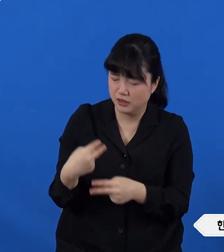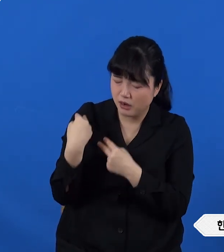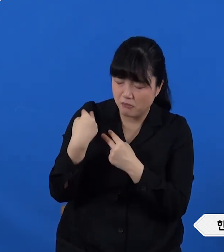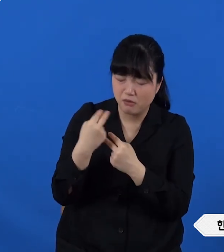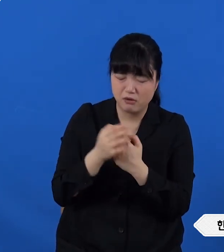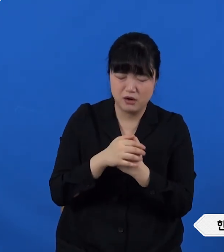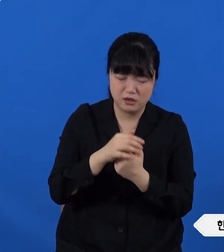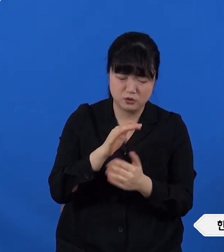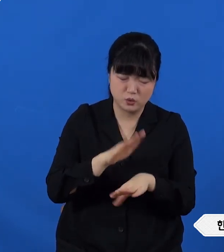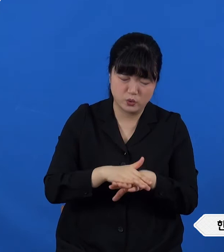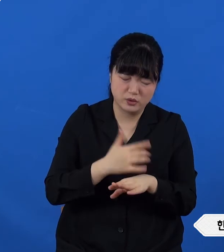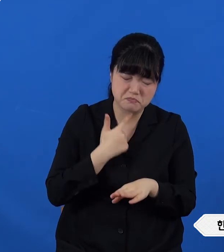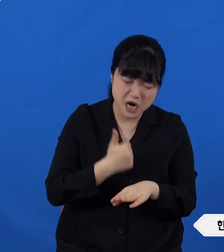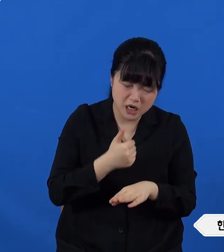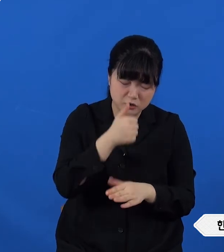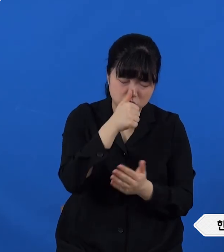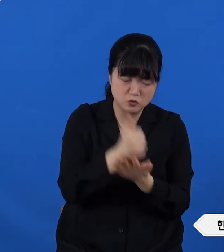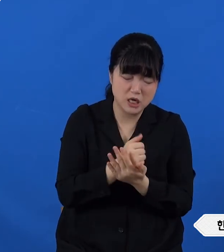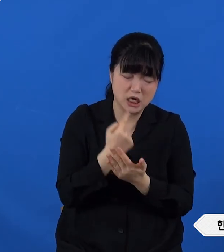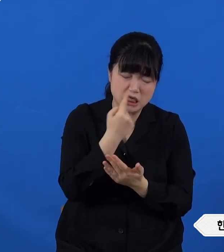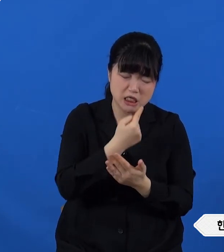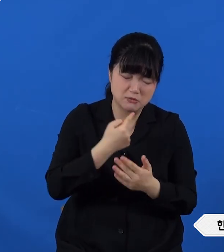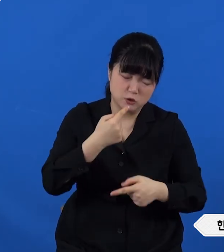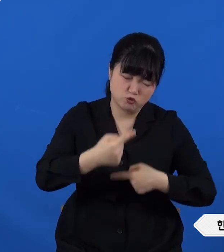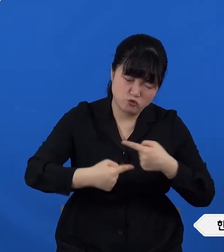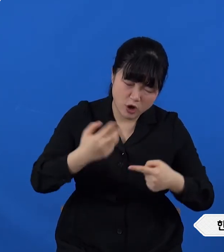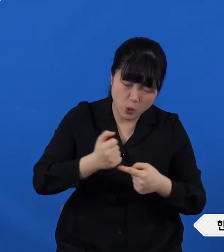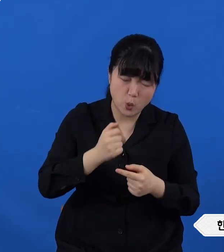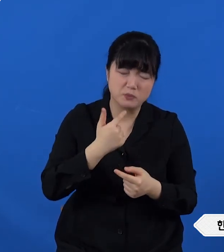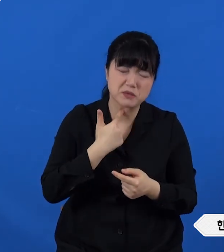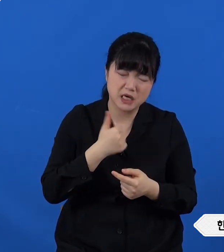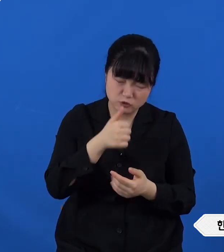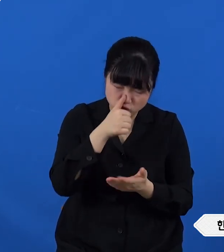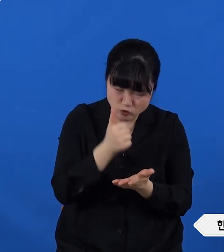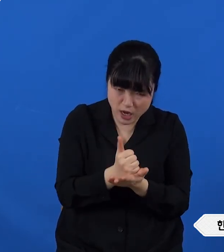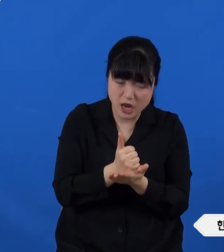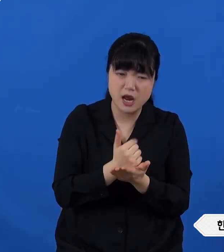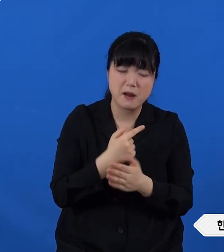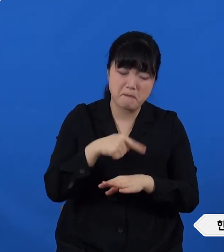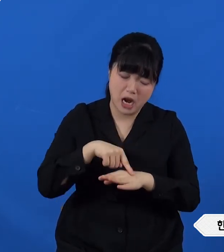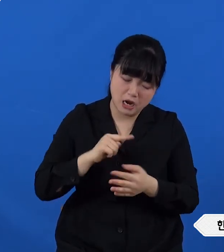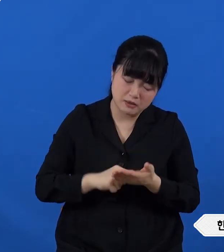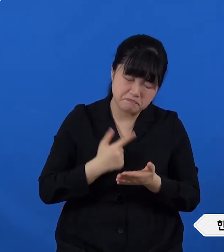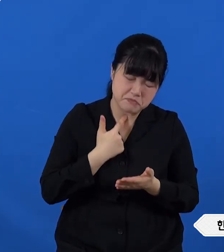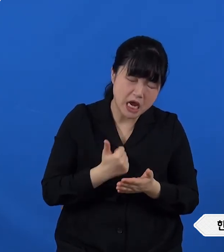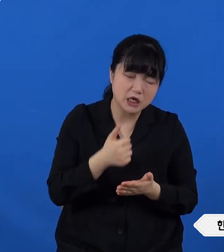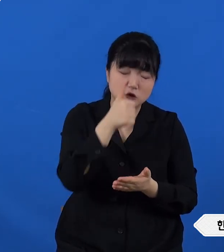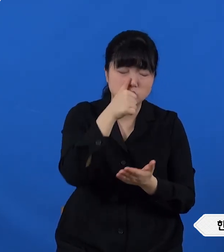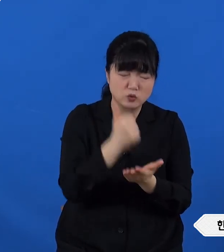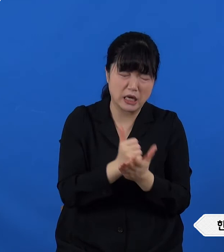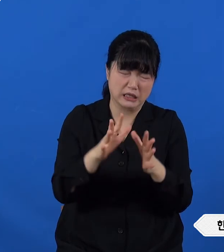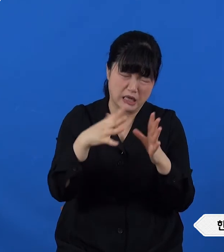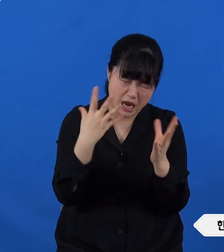손으로 지은 죄, 내 입술로 지은 죄, 마음으로 지은 죄 다 회개하고